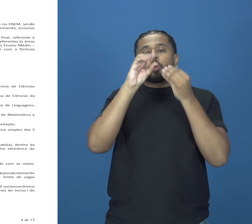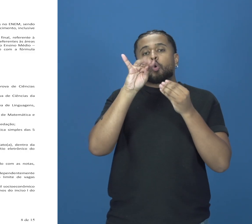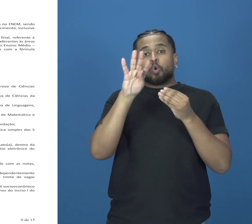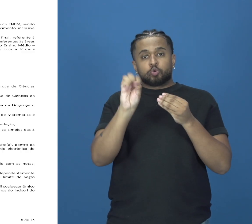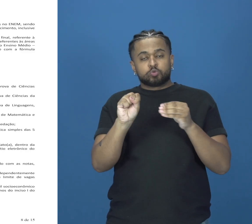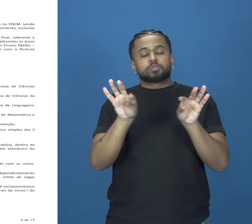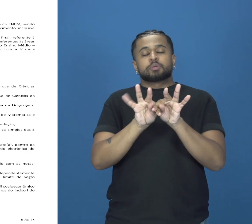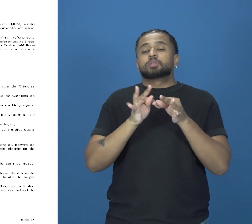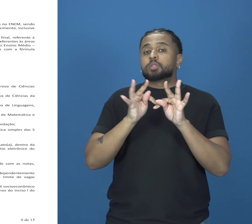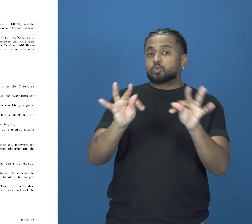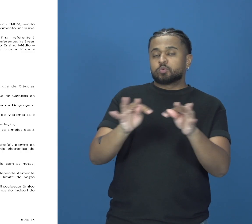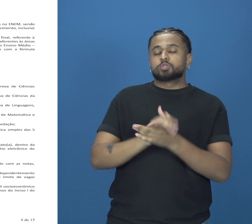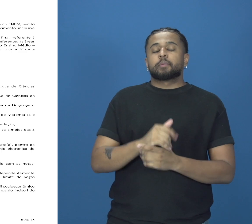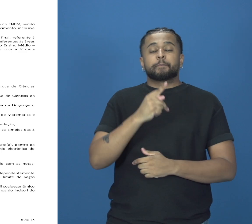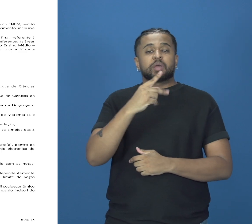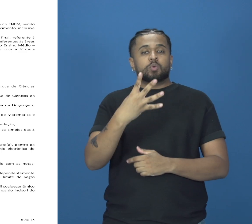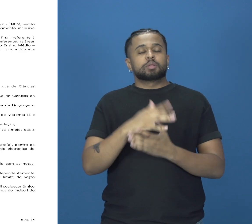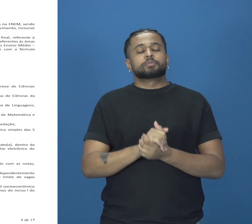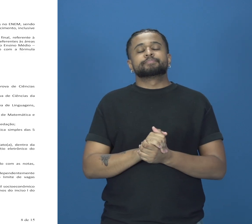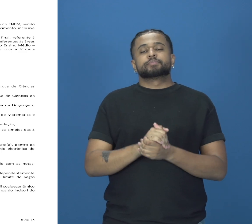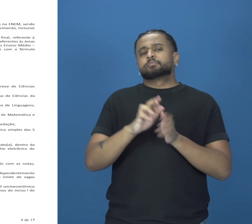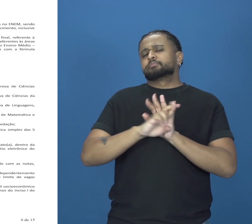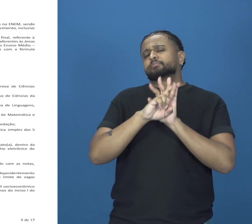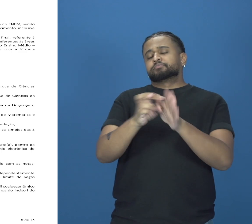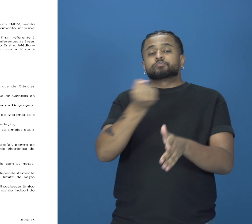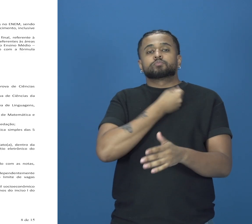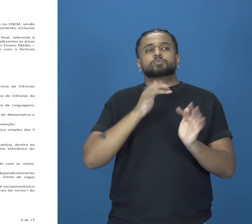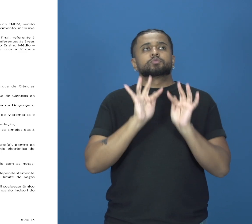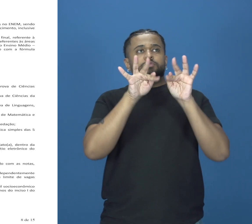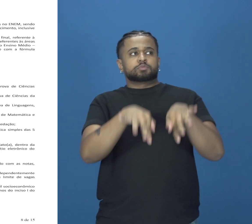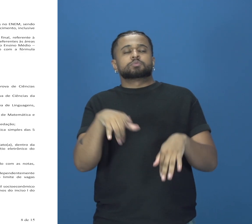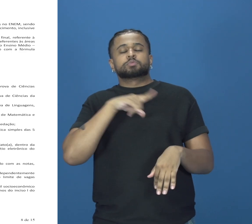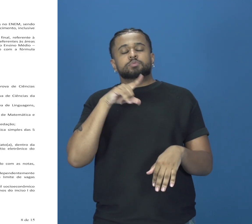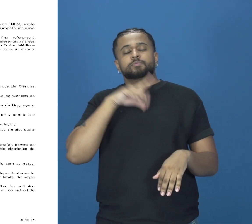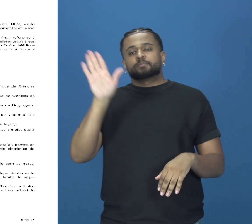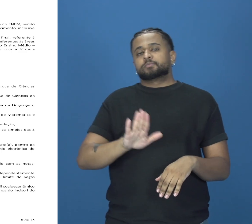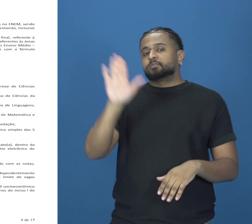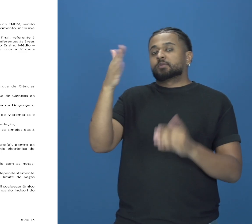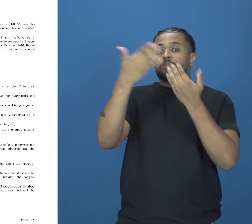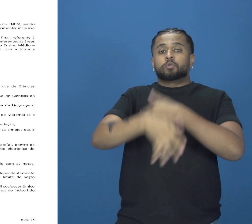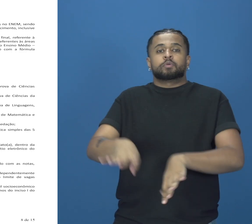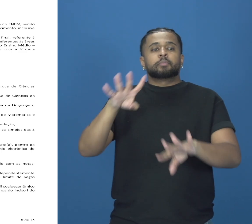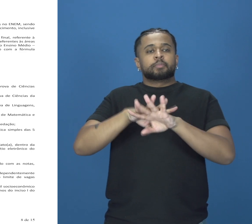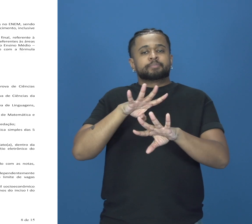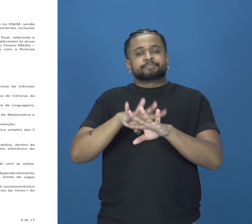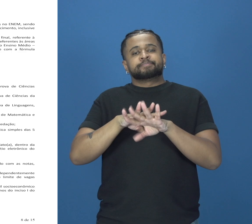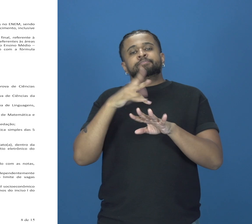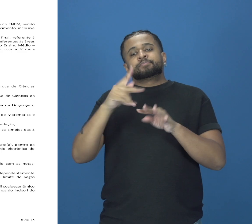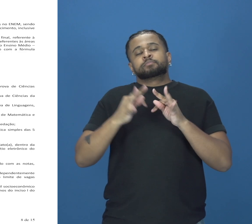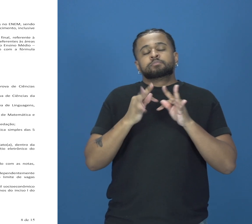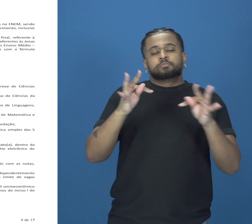e suas tecnologias. P4 representa a nota final obtida pelo candidato na prova de Matemática e